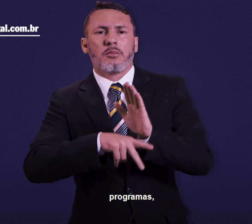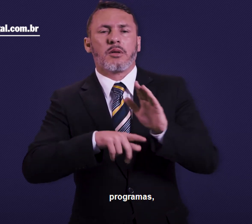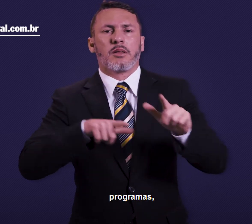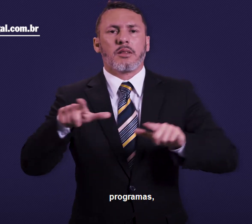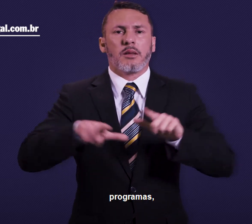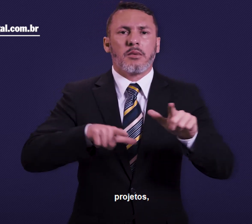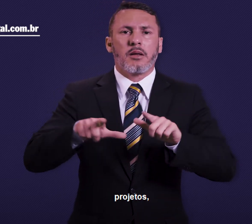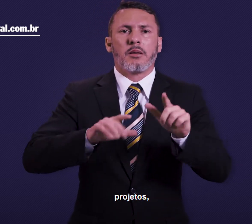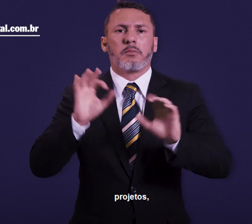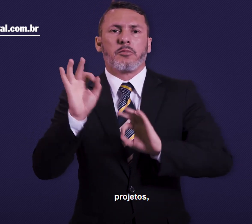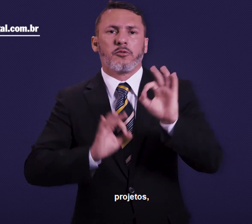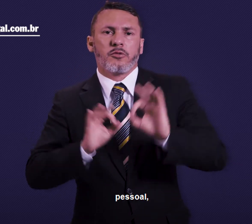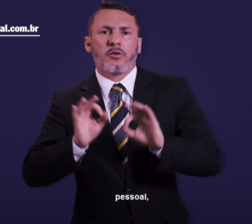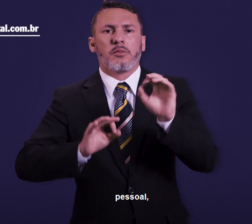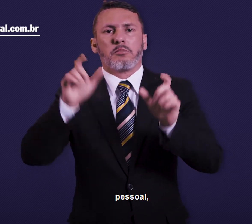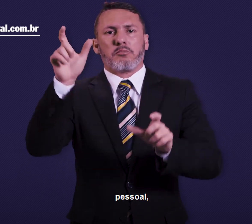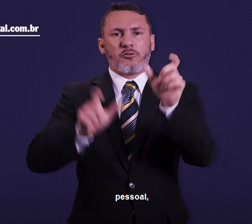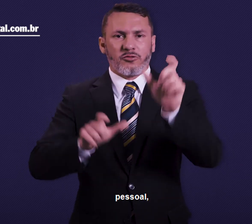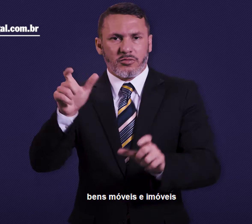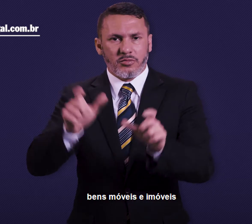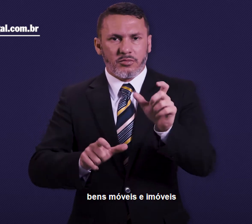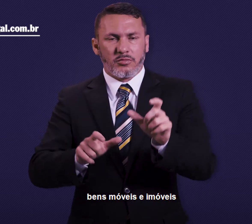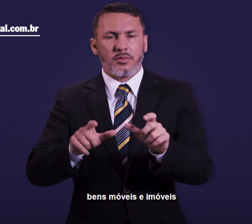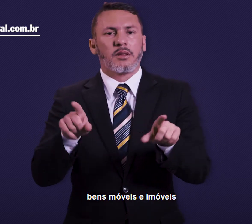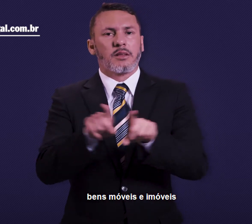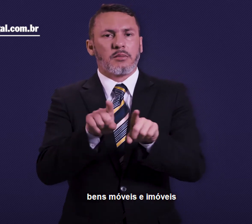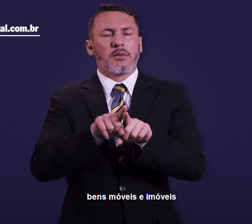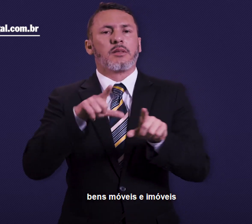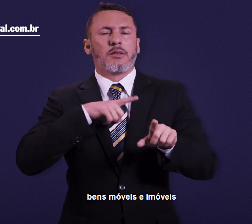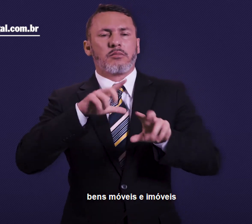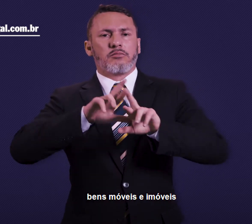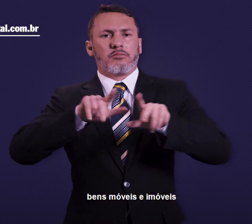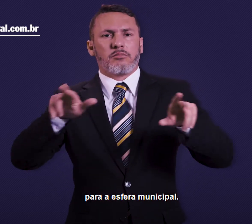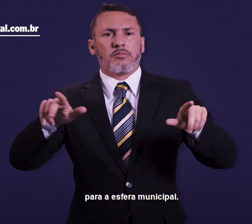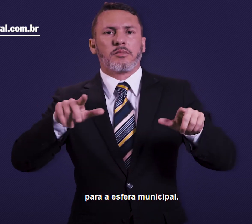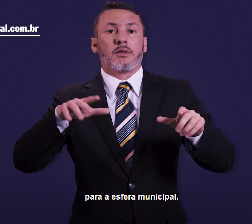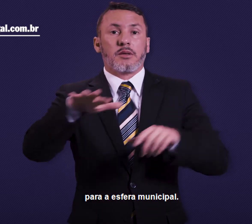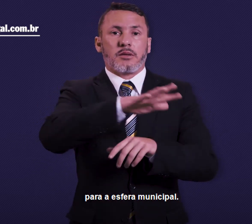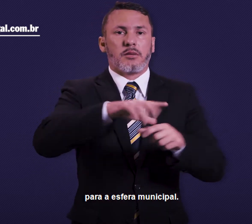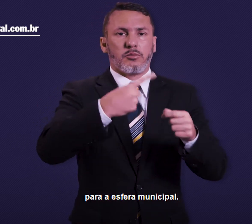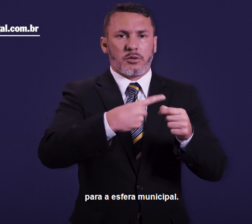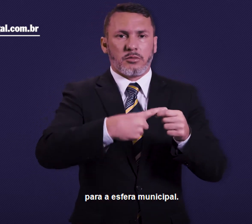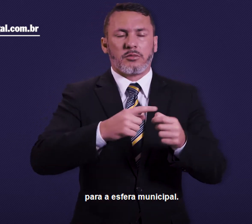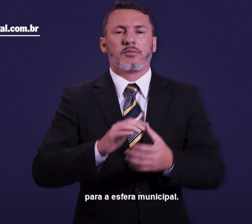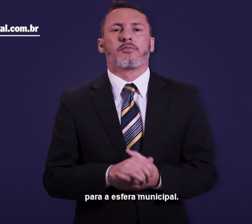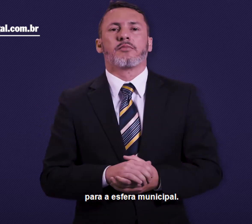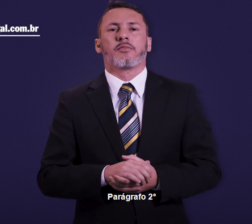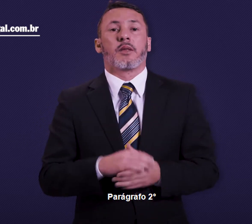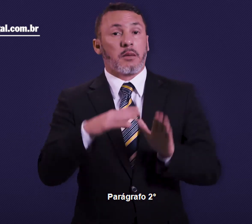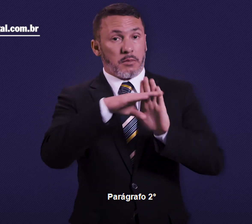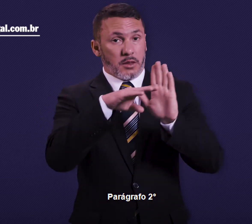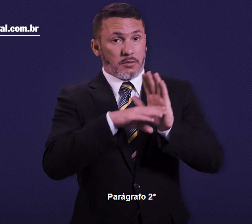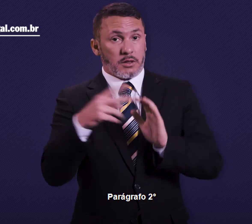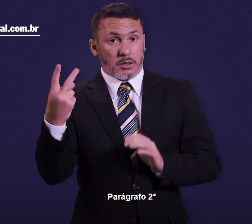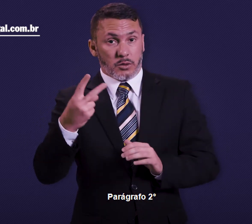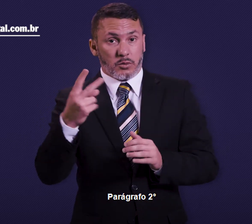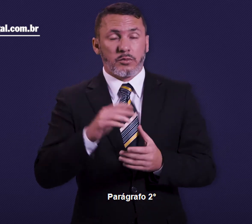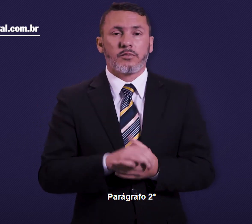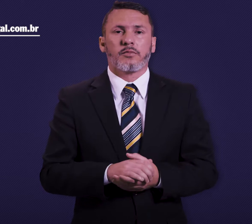programas, projetos, pessoal, bens móveis e imóveis para a esfera municipal. Parágrafo 2º.